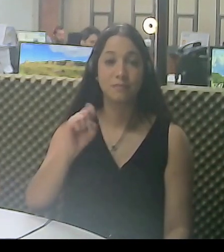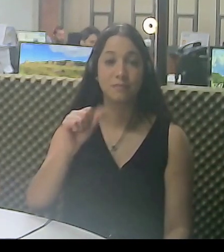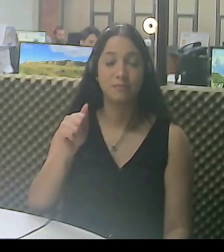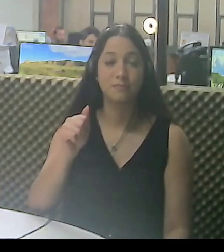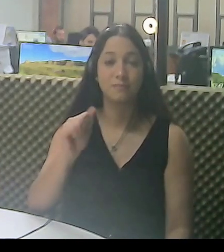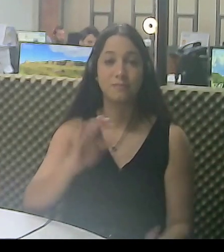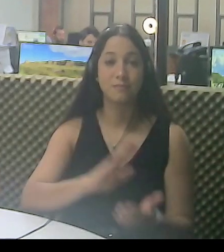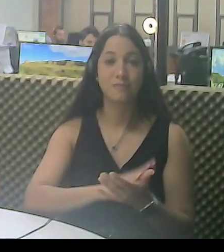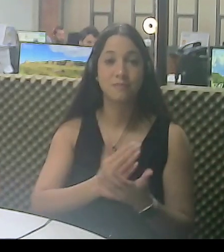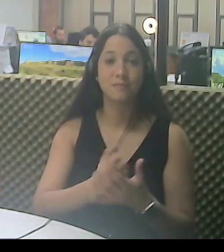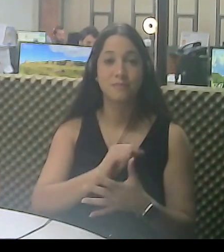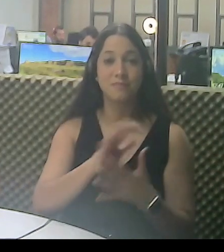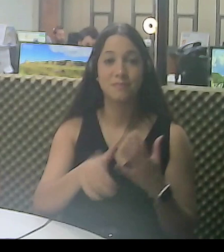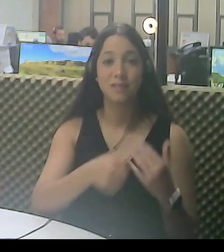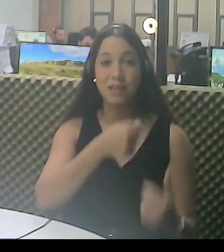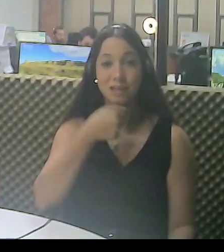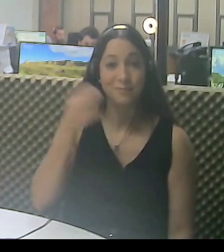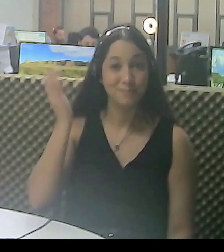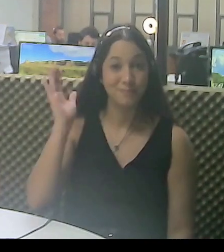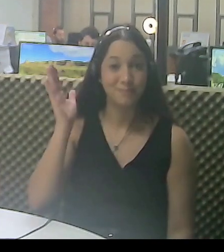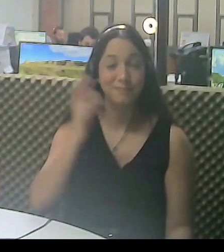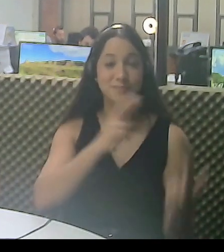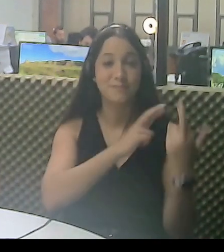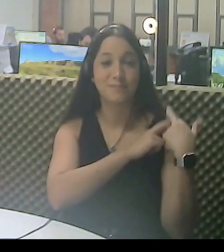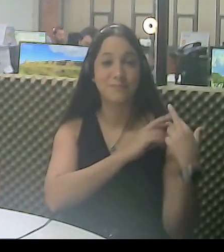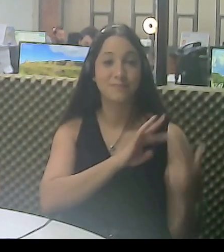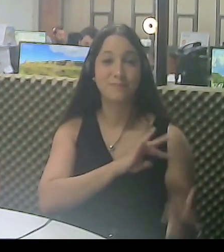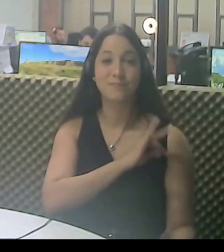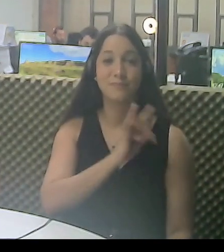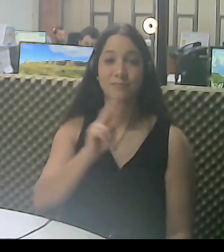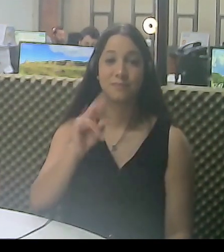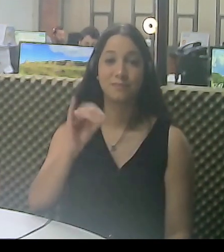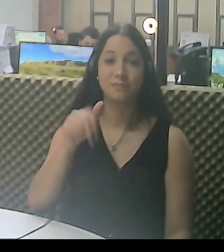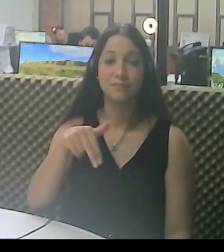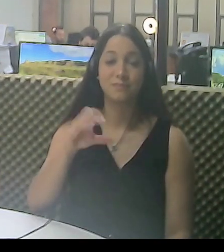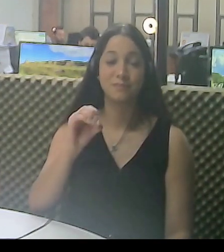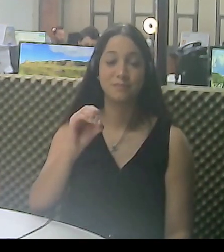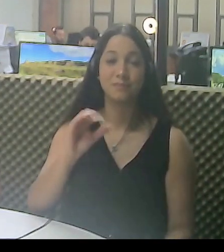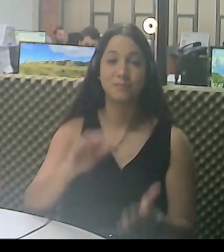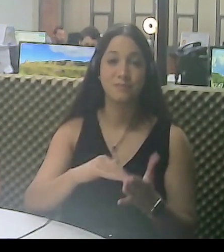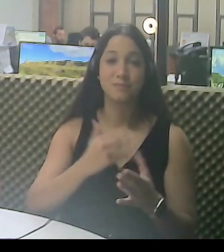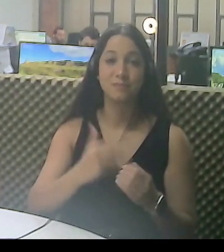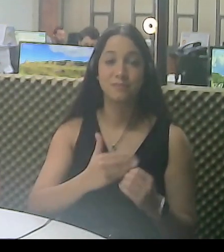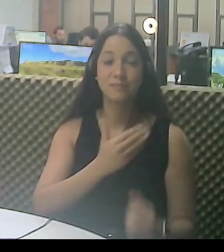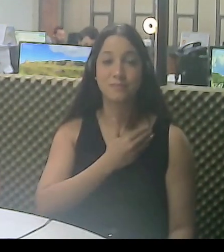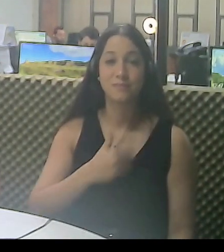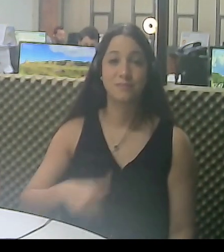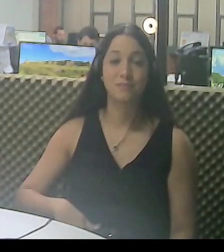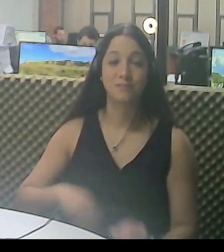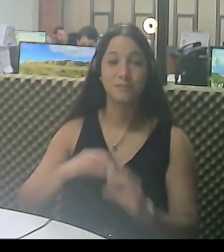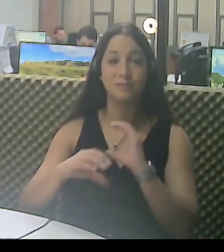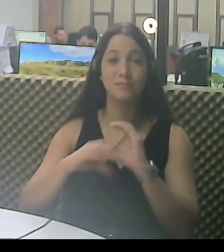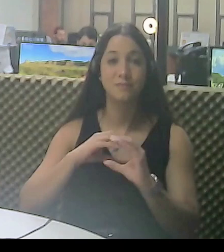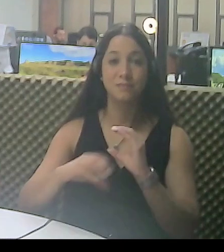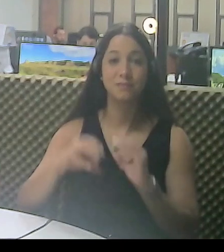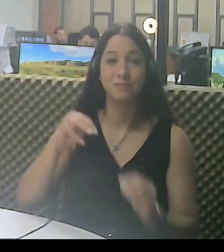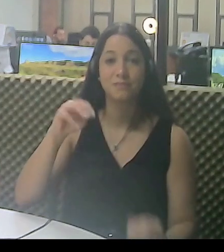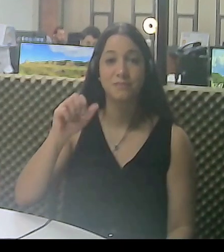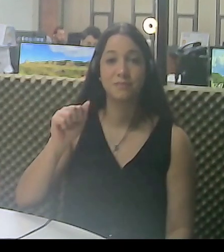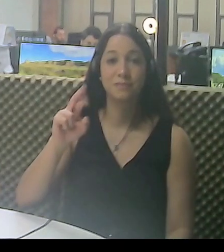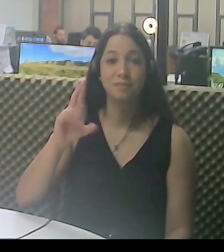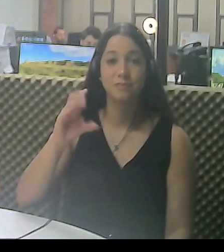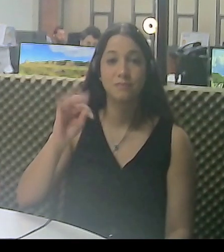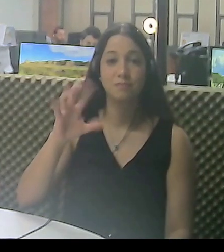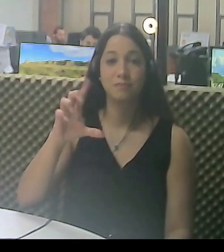Gianotti. Tradução em Libras, Amanda Valentim. Responsável técnico, Cristiano Silva. Secretário Municipal de Governo e